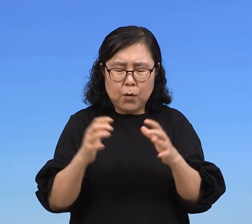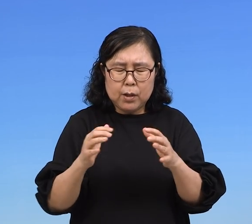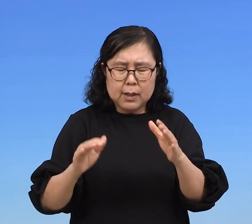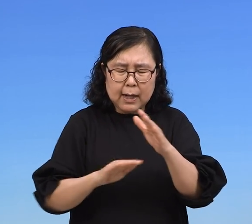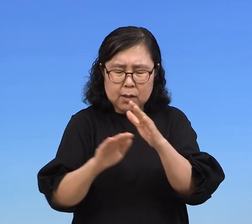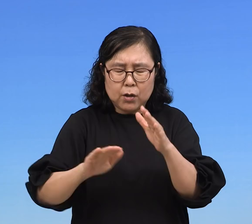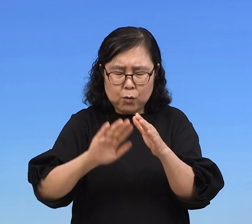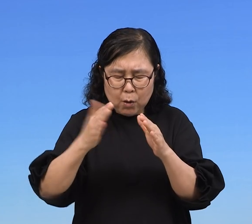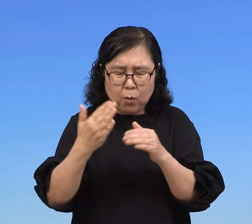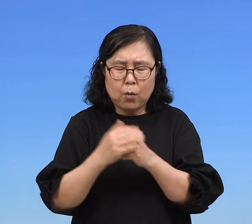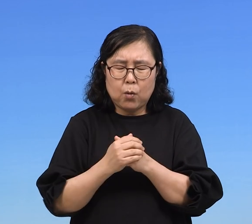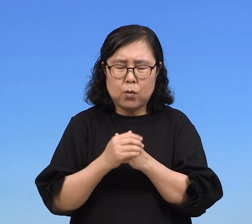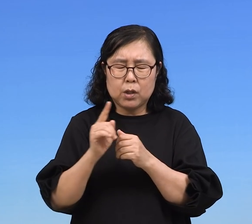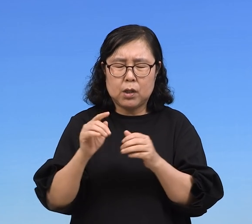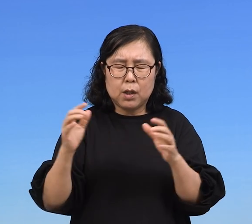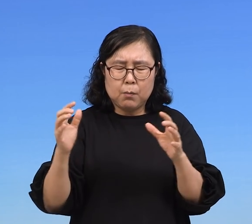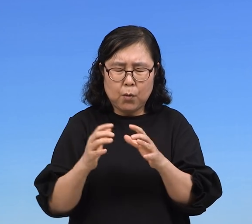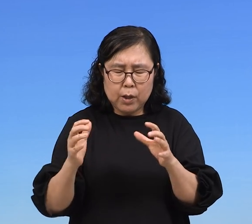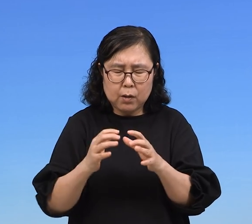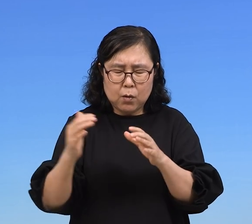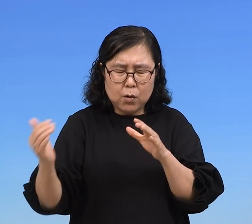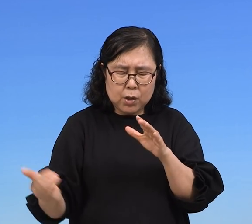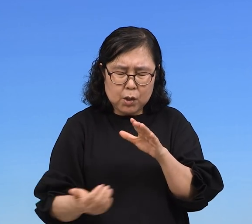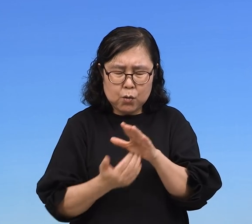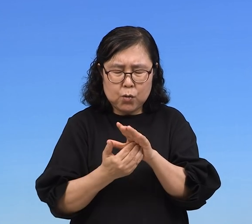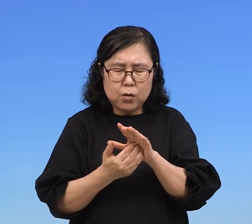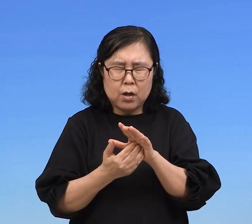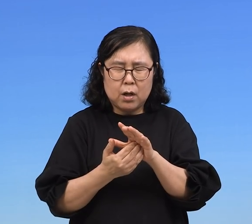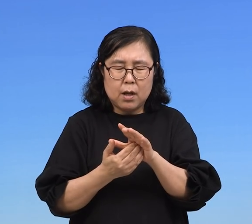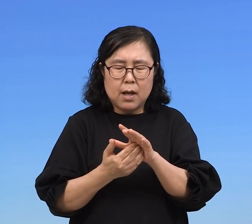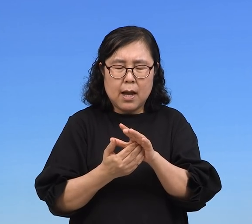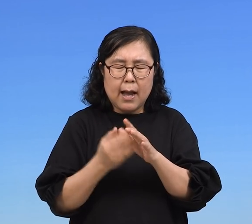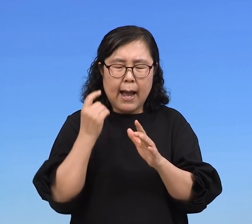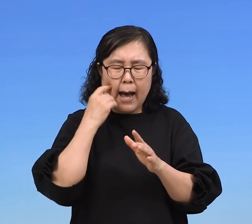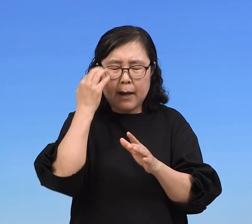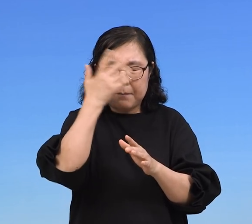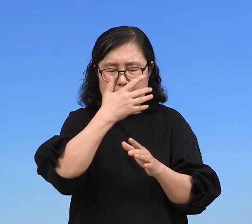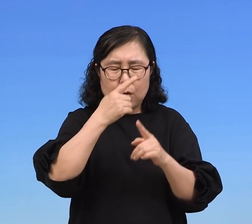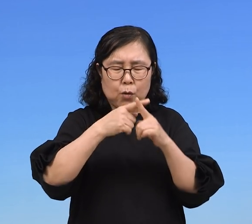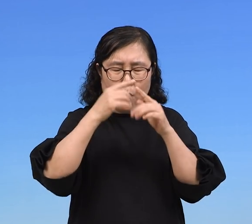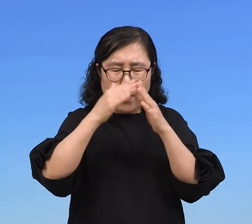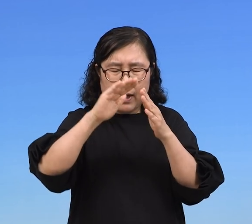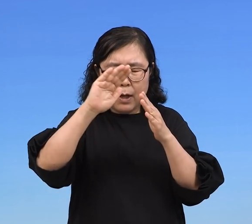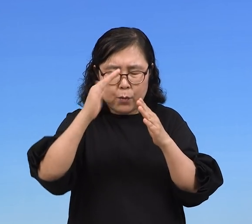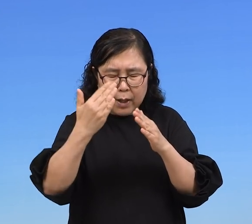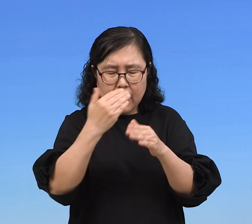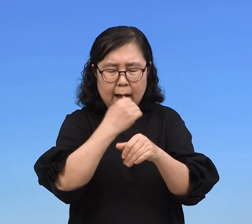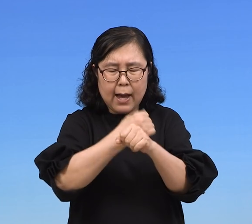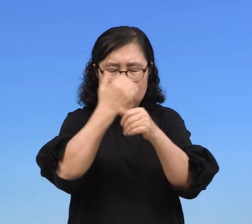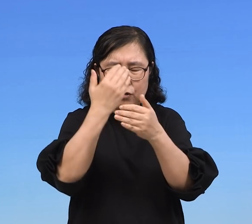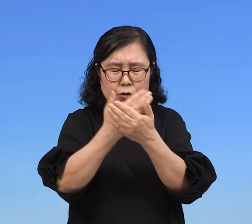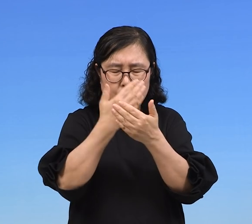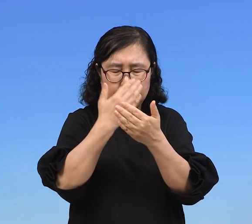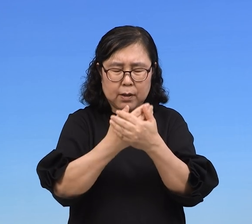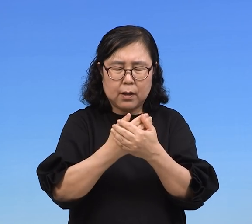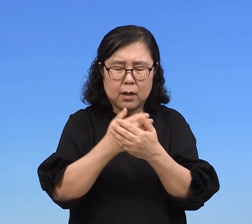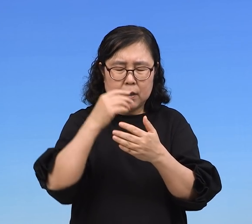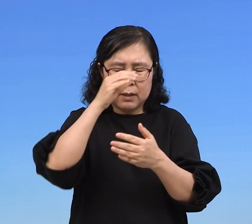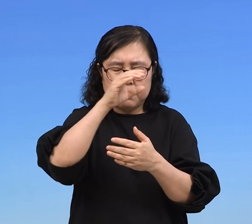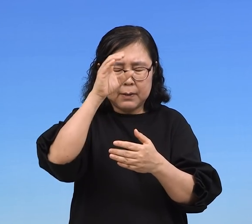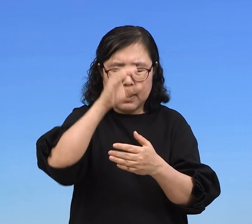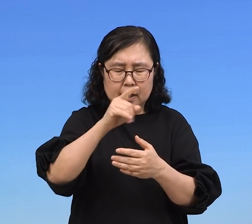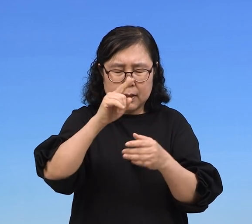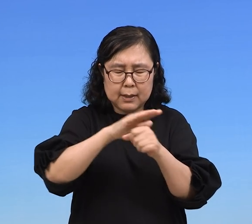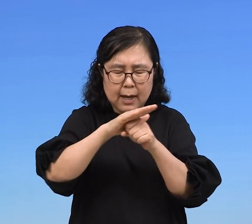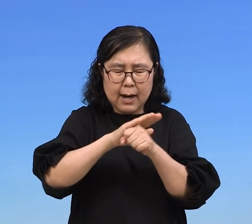모여 이루는 가정이 되고 또 그들이 모여 이루게 될 아름다운 교회들이 되도록 인도하여